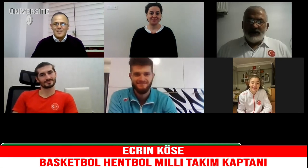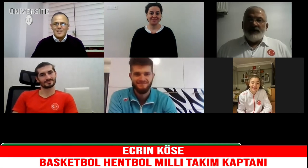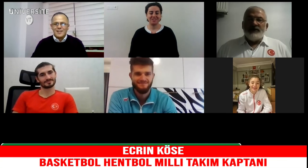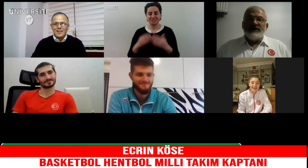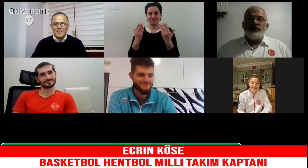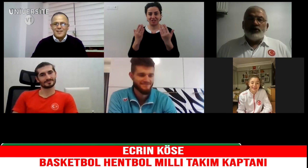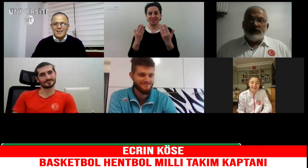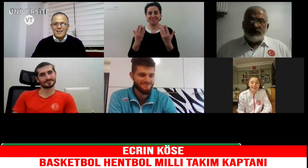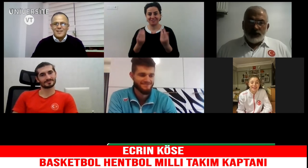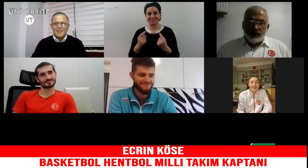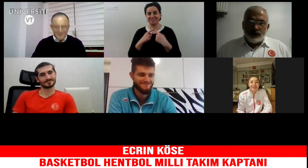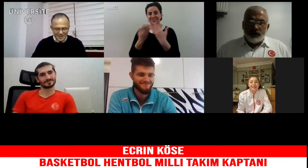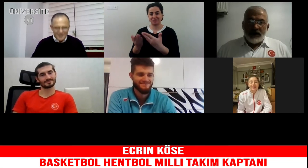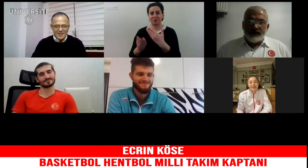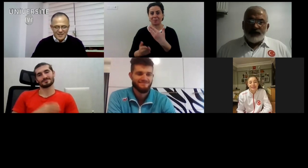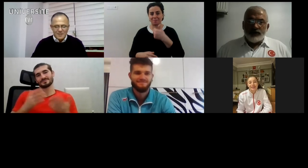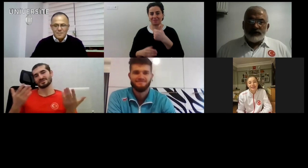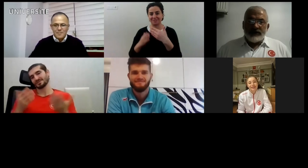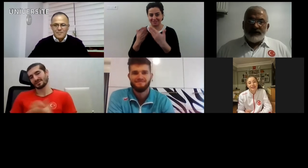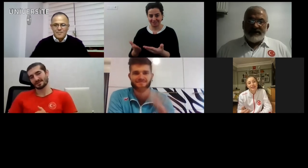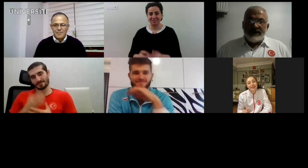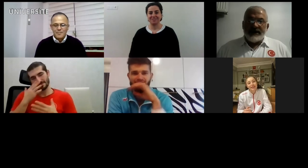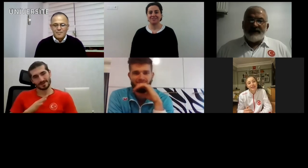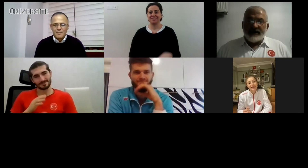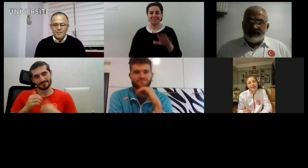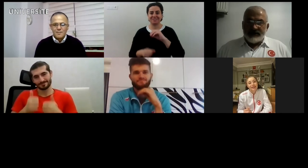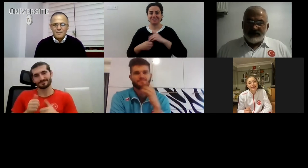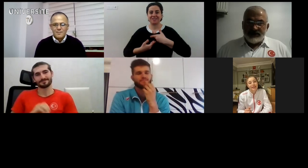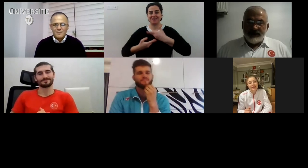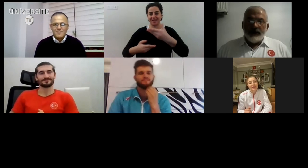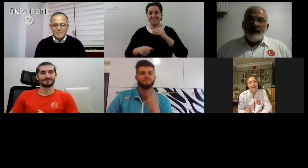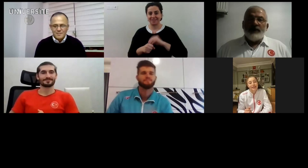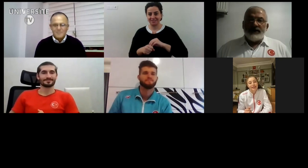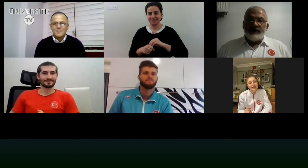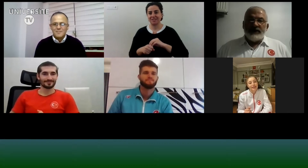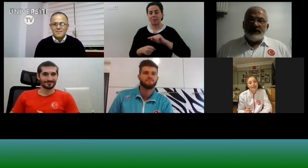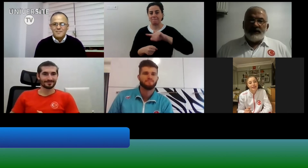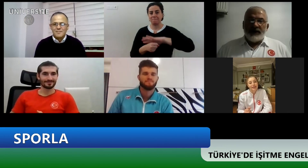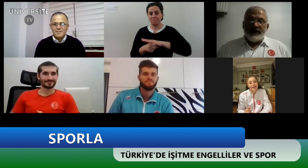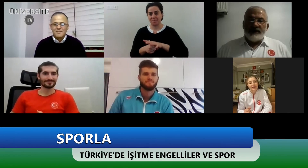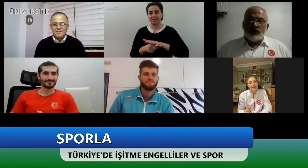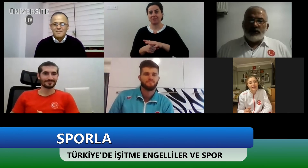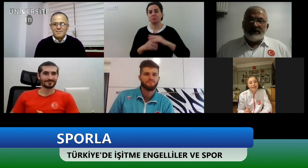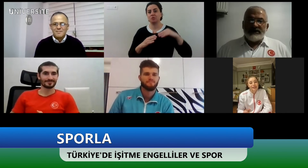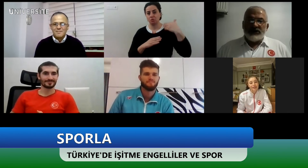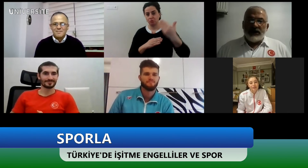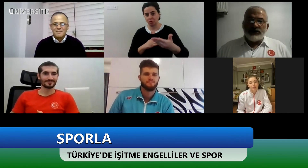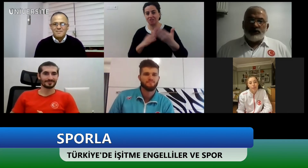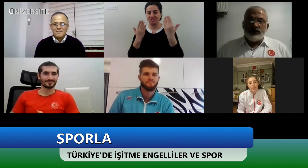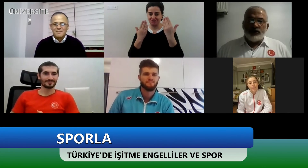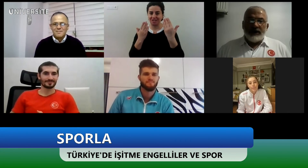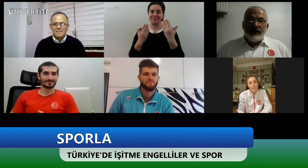İnşallah. Biz de çok teşekkür ediyoruz platformunuzda bizlere yer verdiğiniz için. Pandemi sonrası